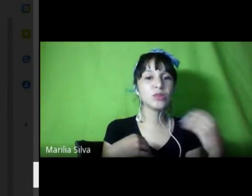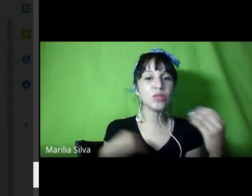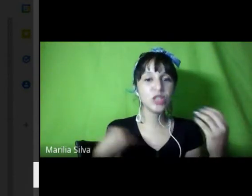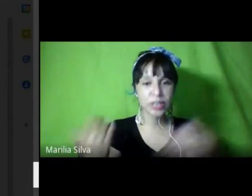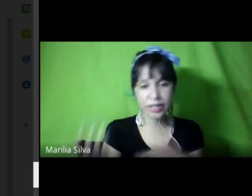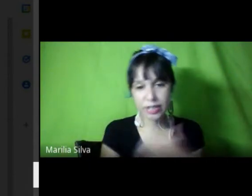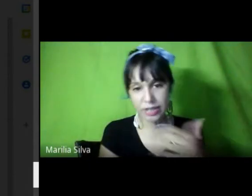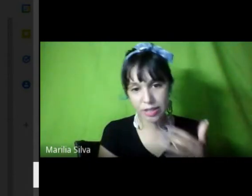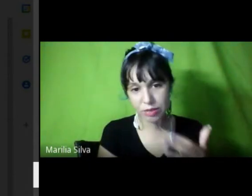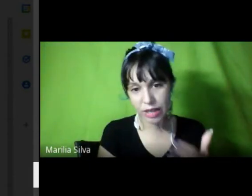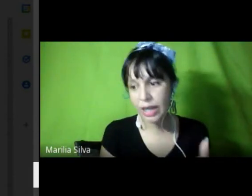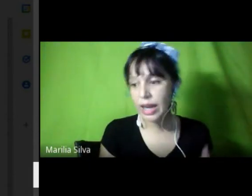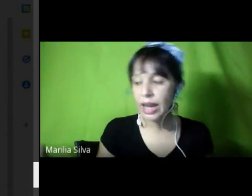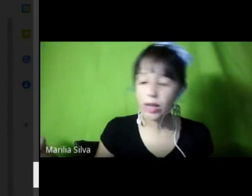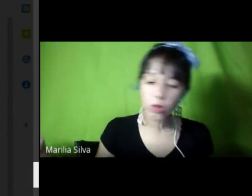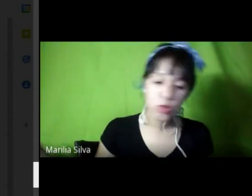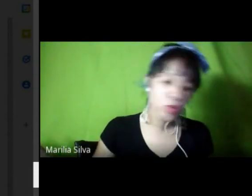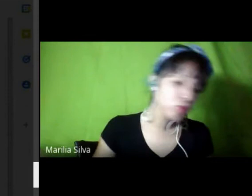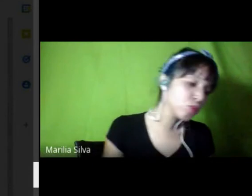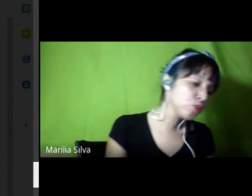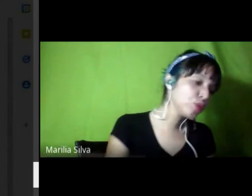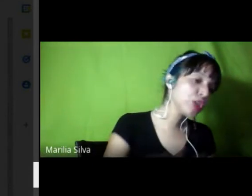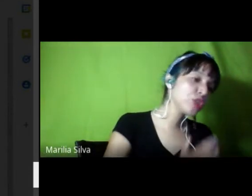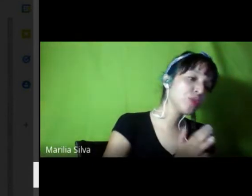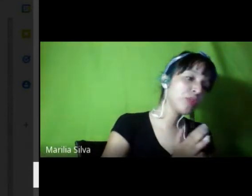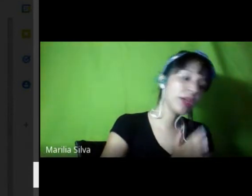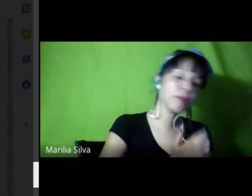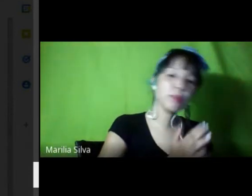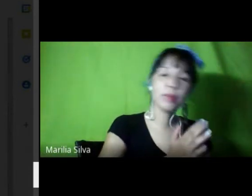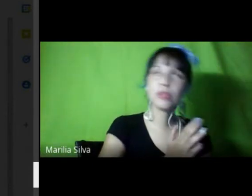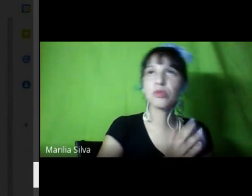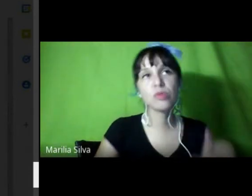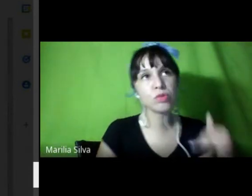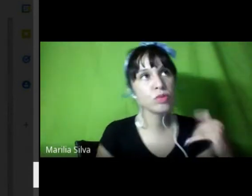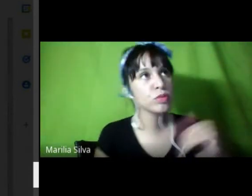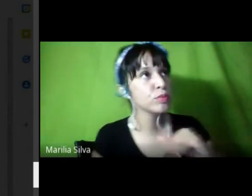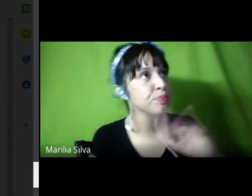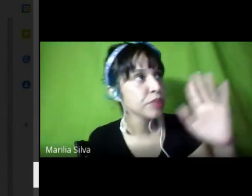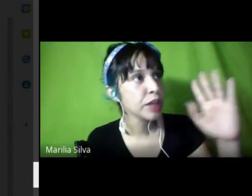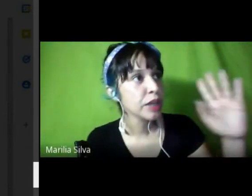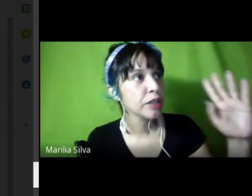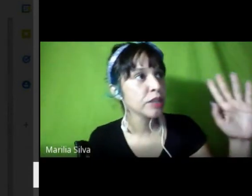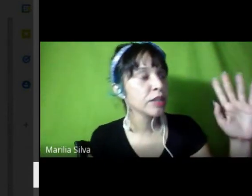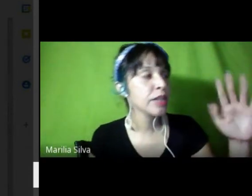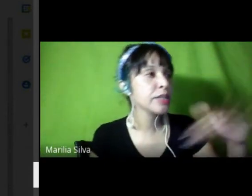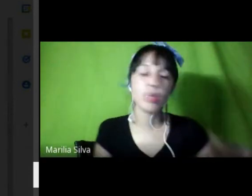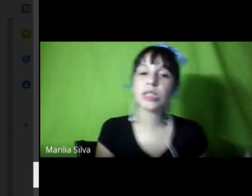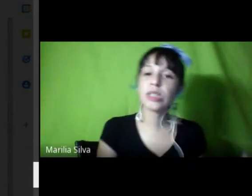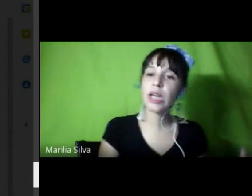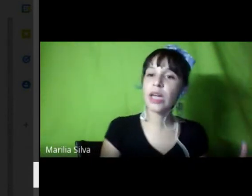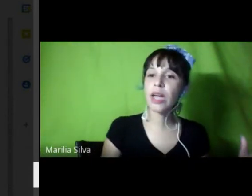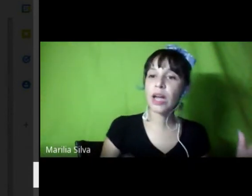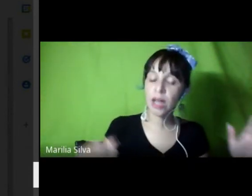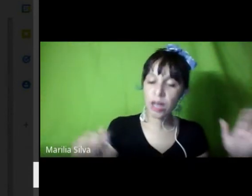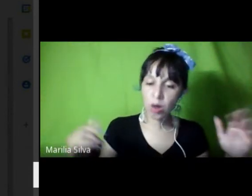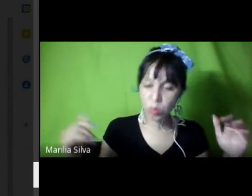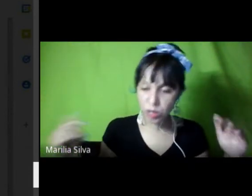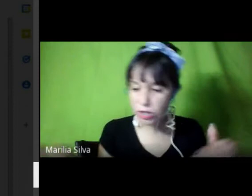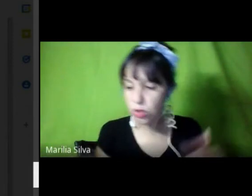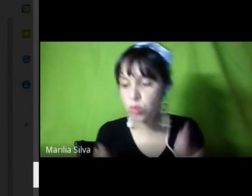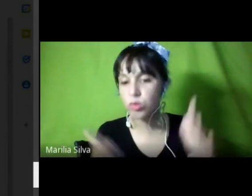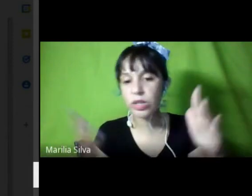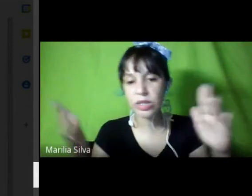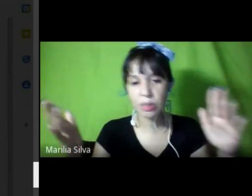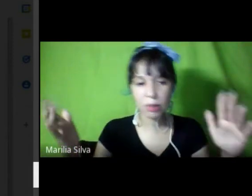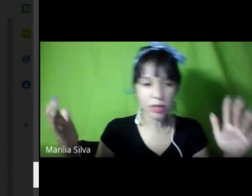identidade surda de transição, né? Eu sou surdo durante muito tempo, mas eu sou surdo sem conhecer a